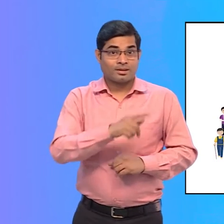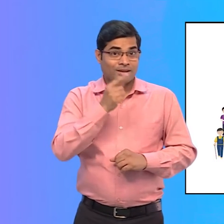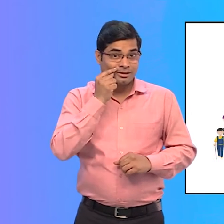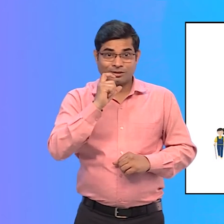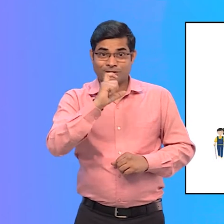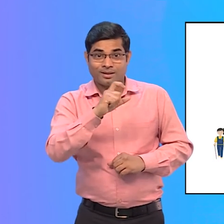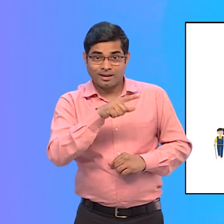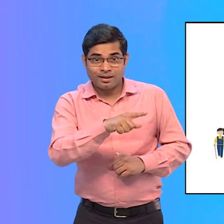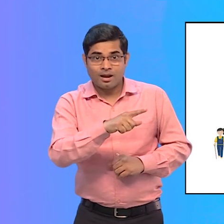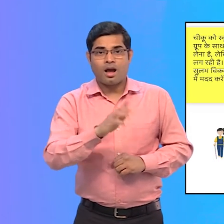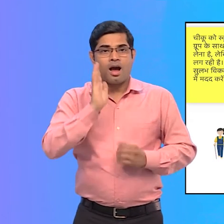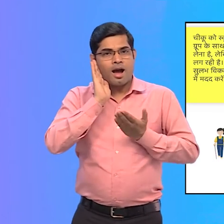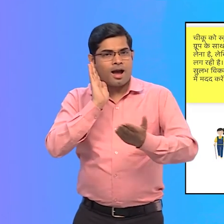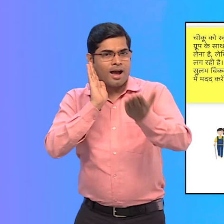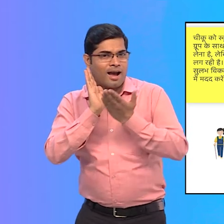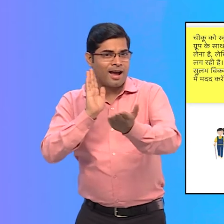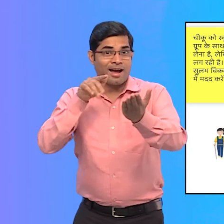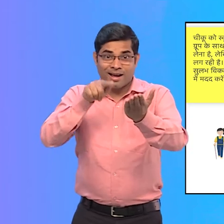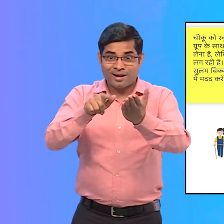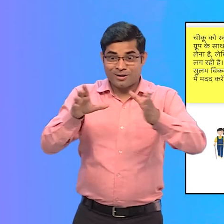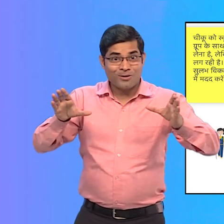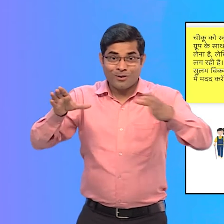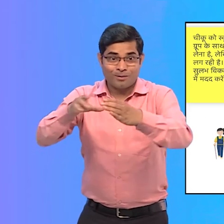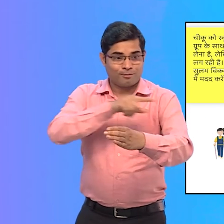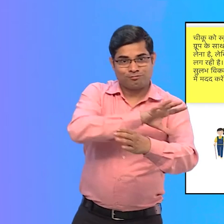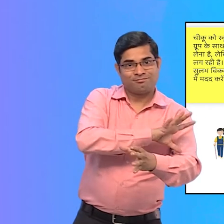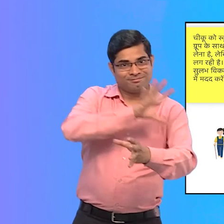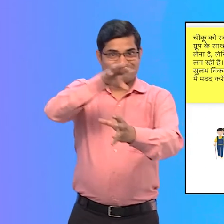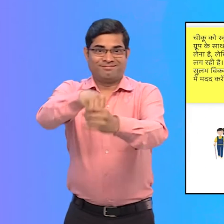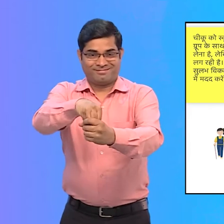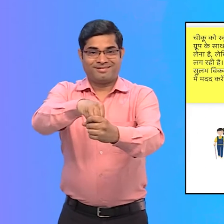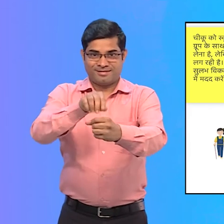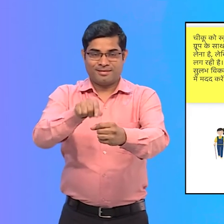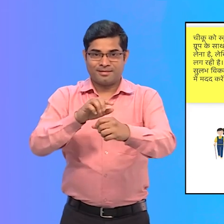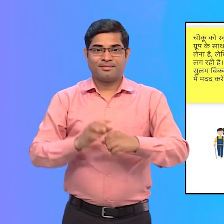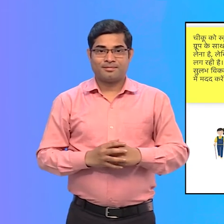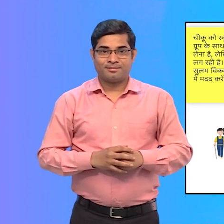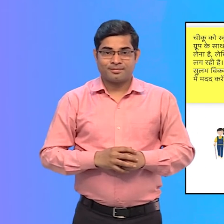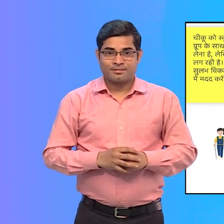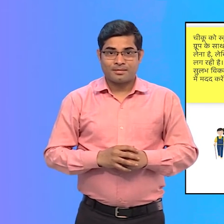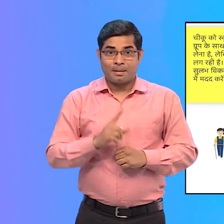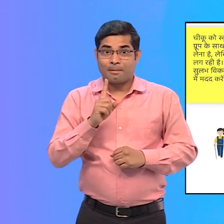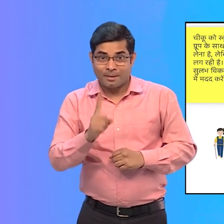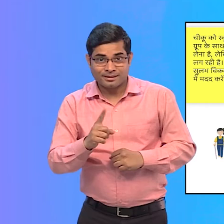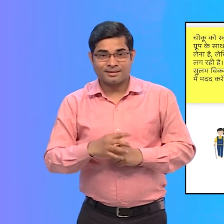कि चीकू को स्कूल के को पर ग्रुप के साथ गायन में भाग लेना है लेकिन